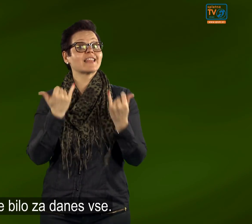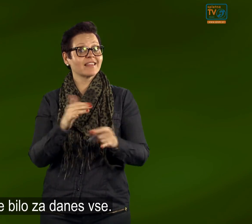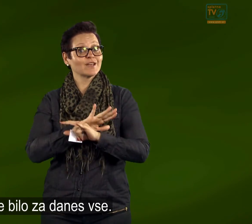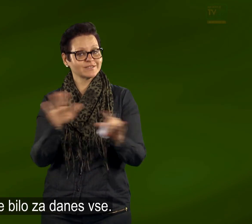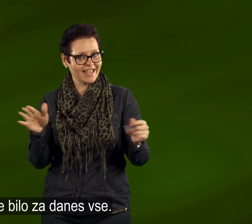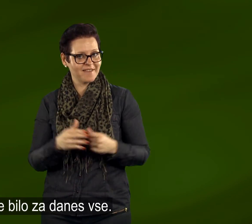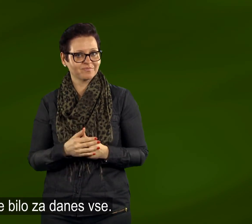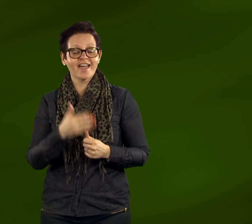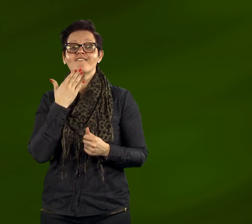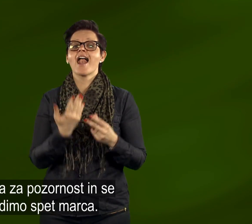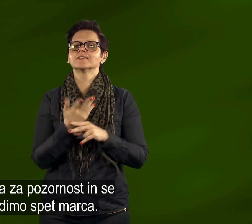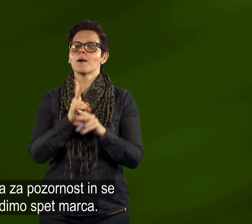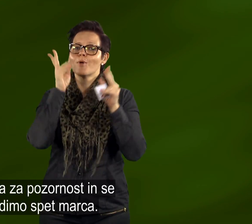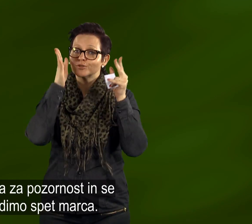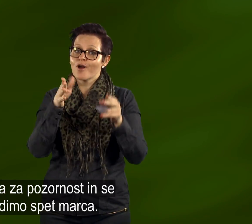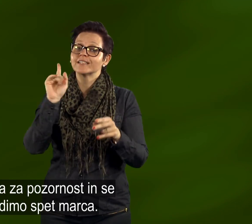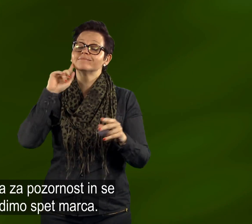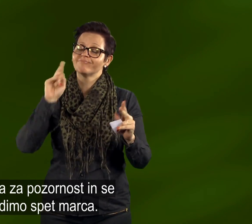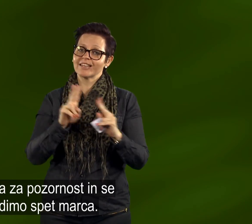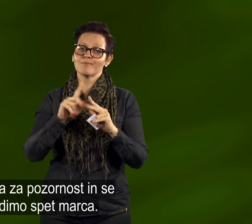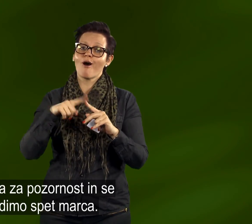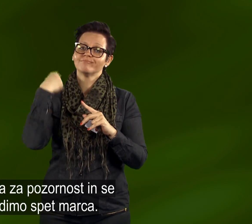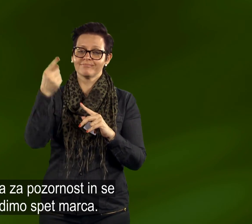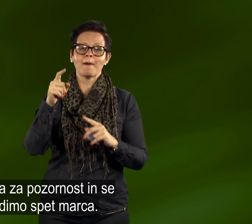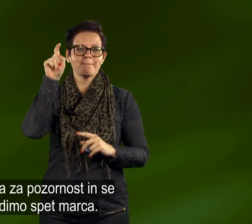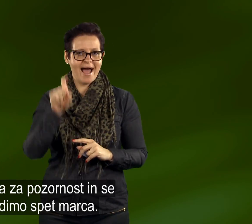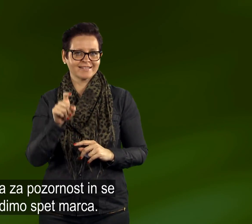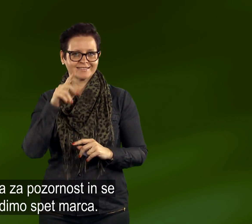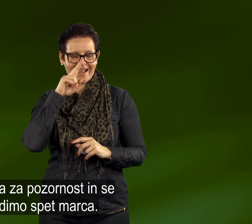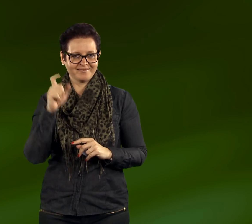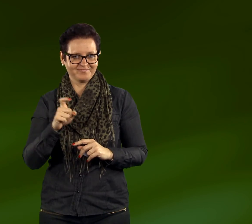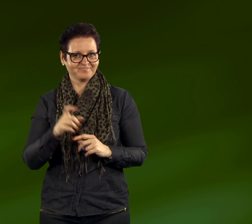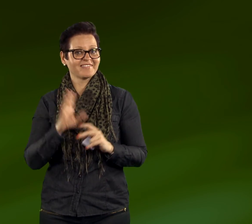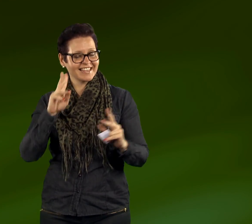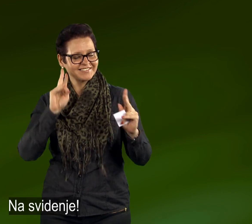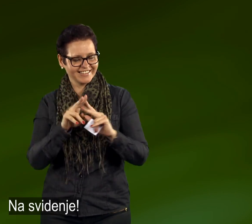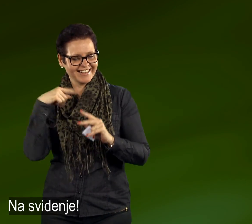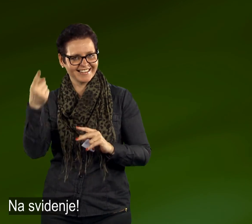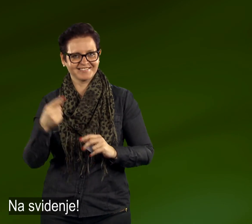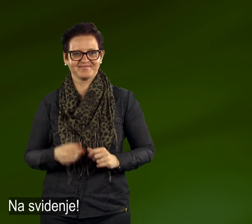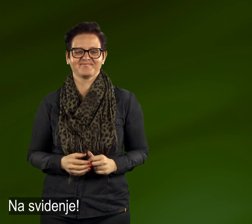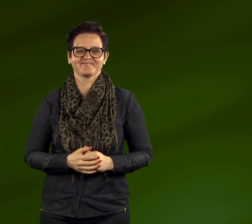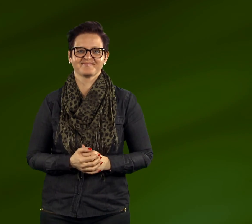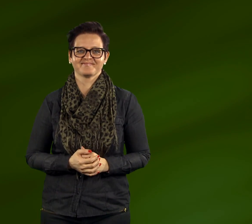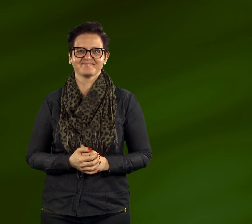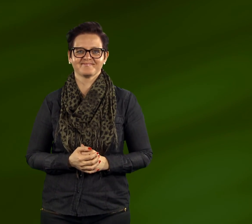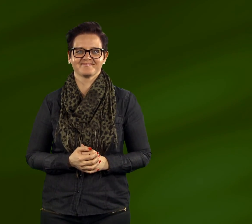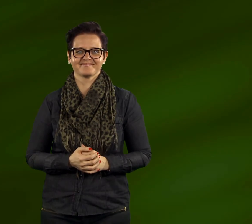To je bilo za danes vse. Hvala za pozornost in se vidimo spet marca. Nasvidenje.